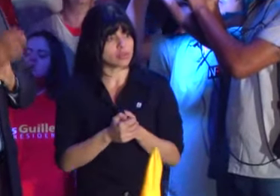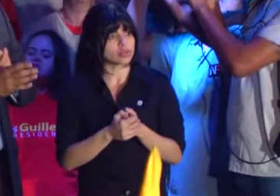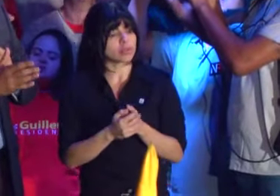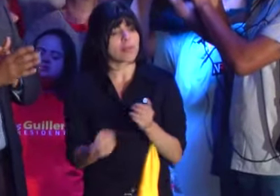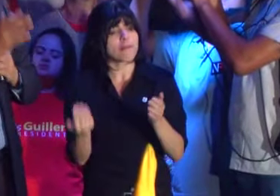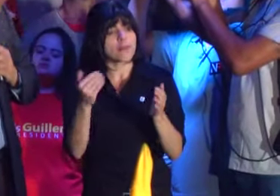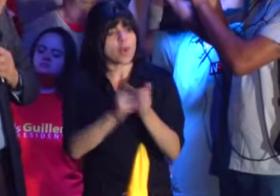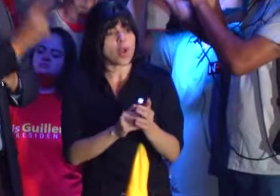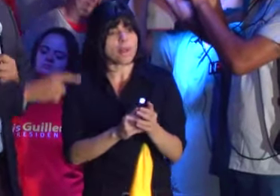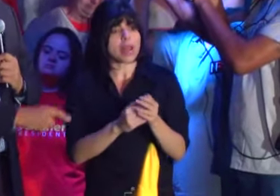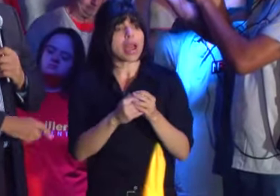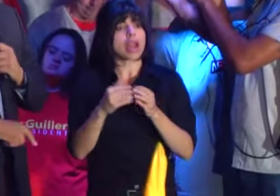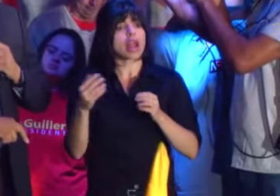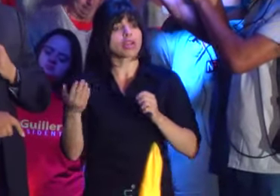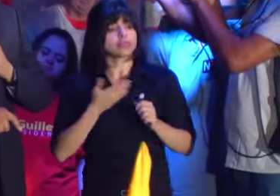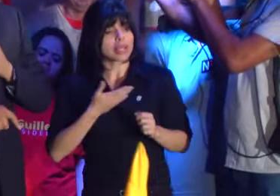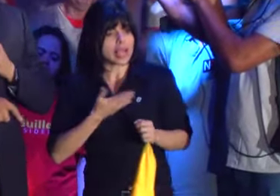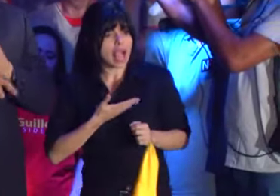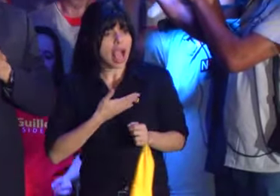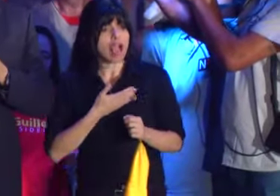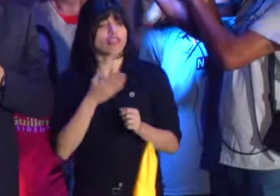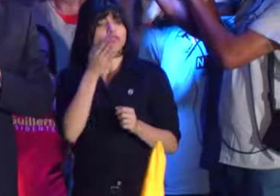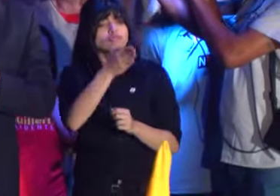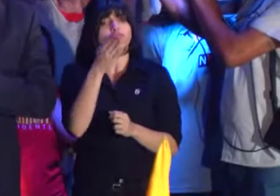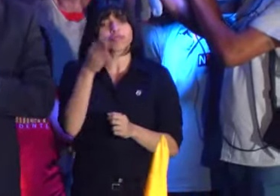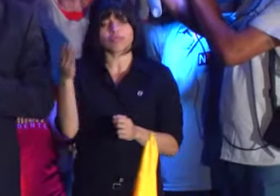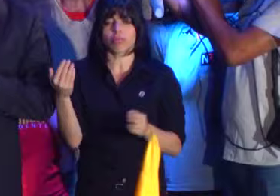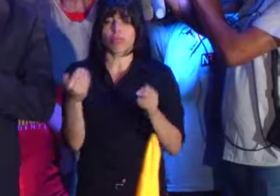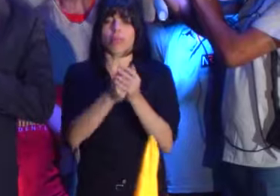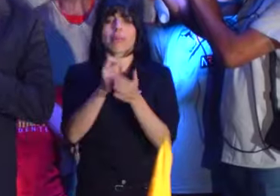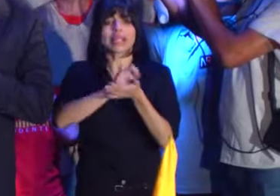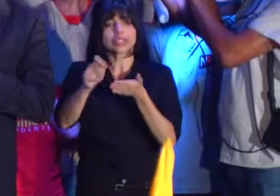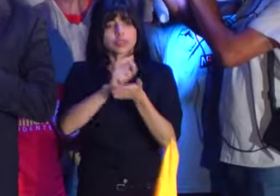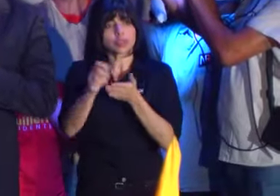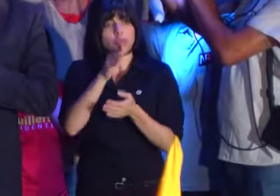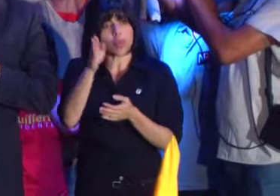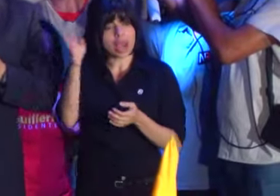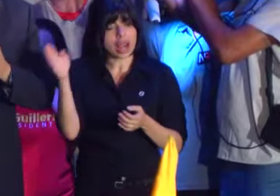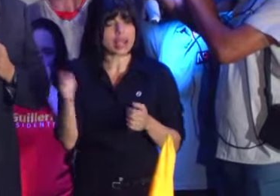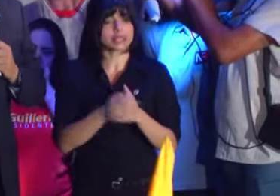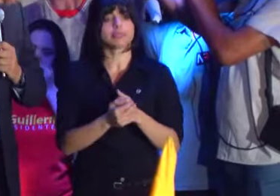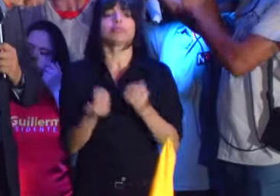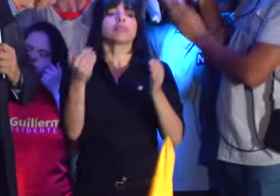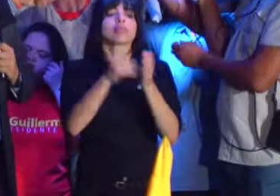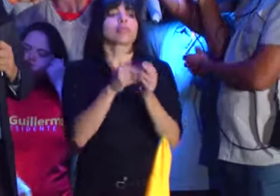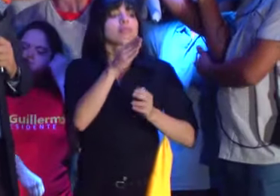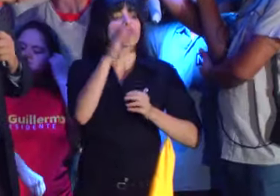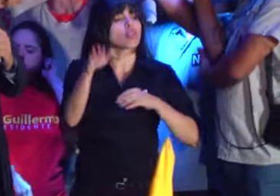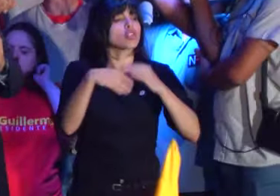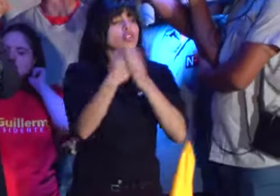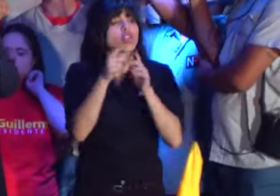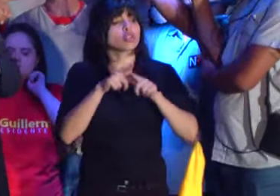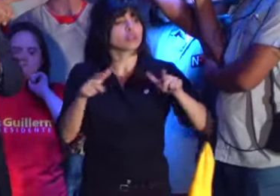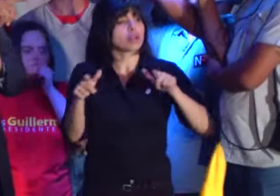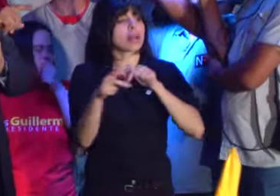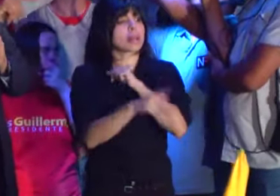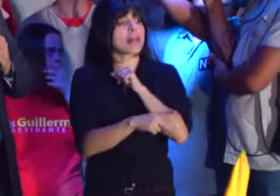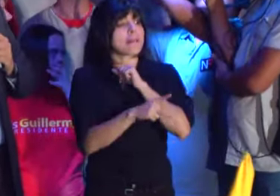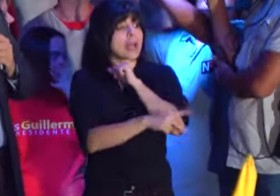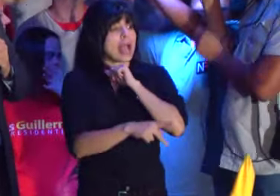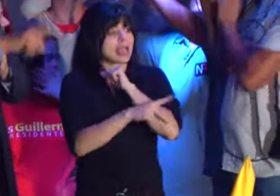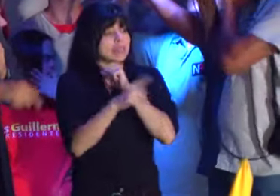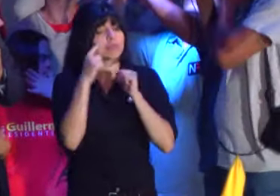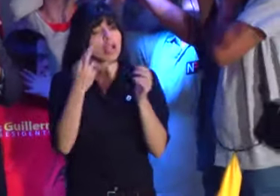Y volveremos a los mercados, y volveremos a las escuelas, y volveremos a todos los rincones del país